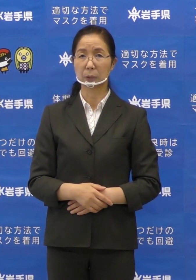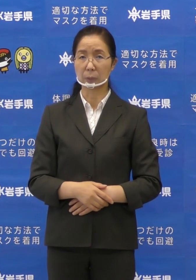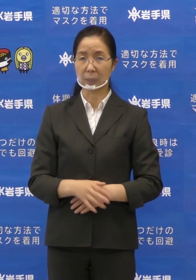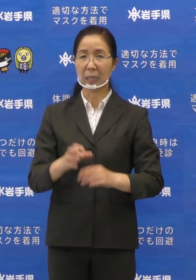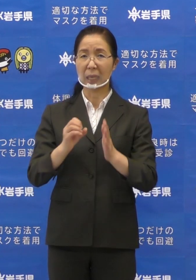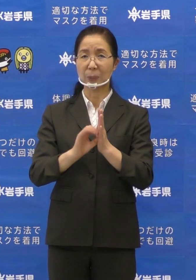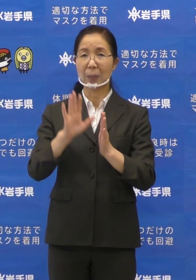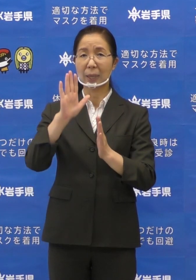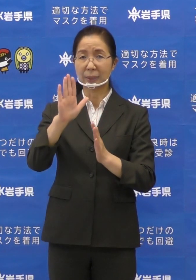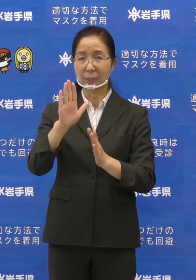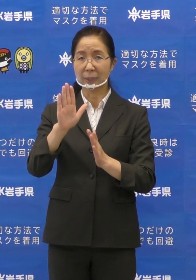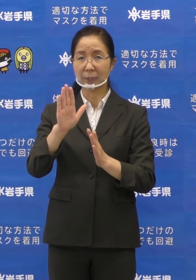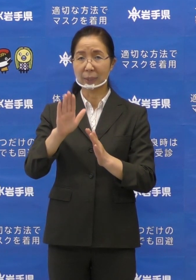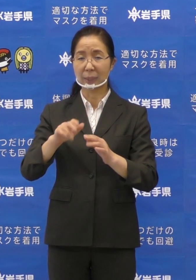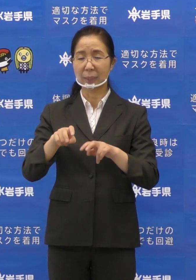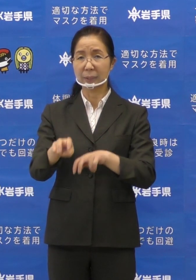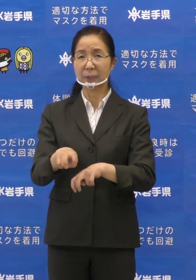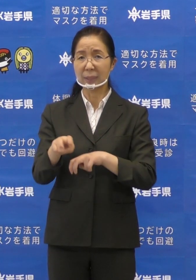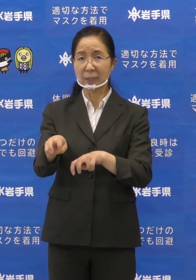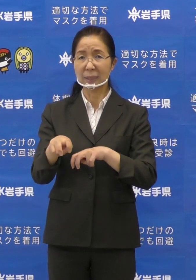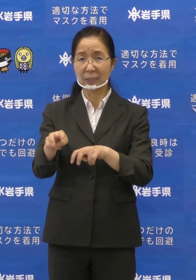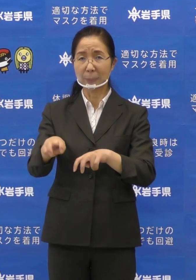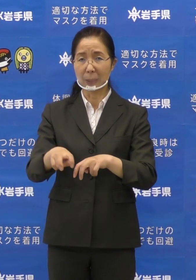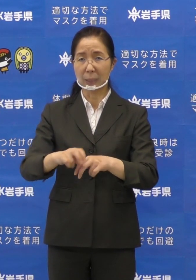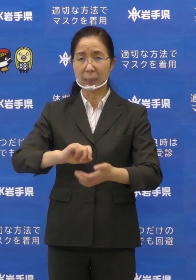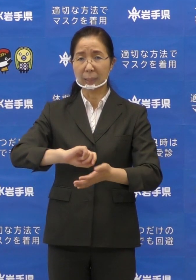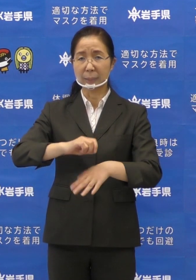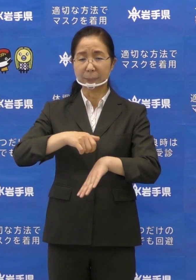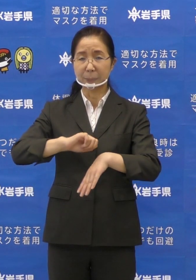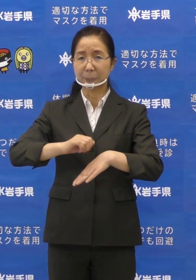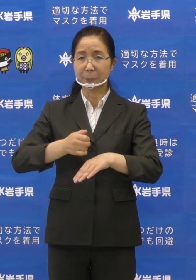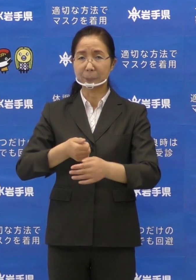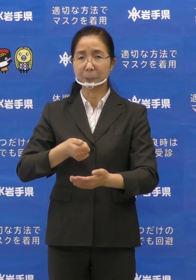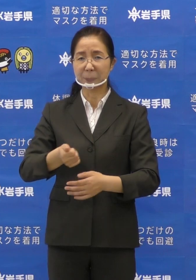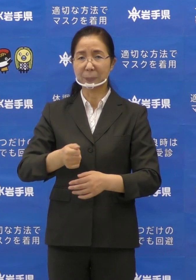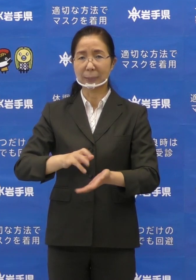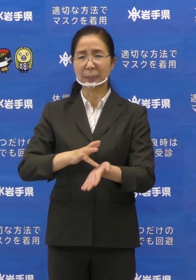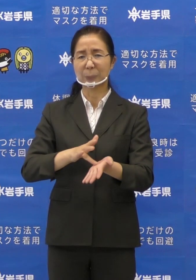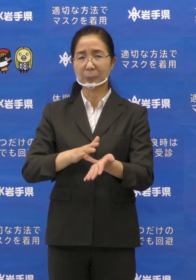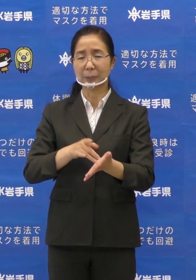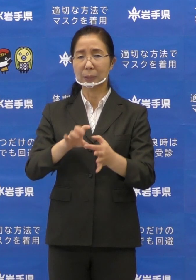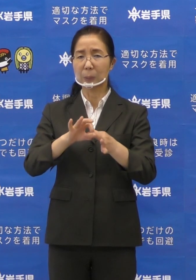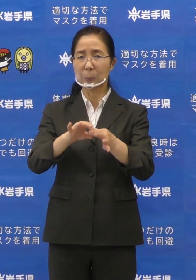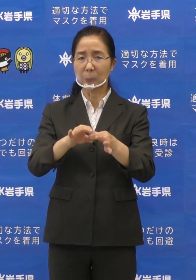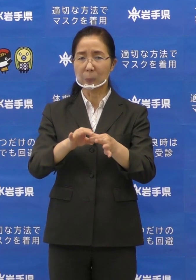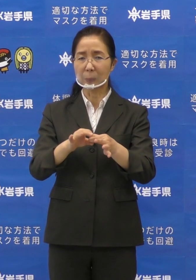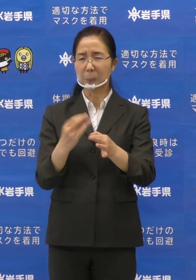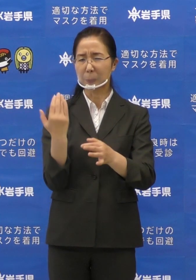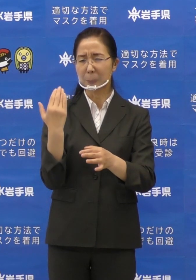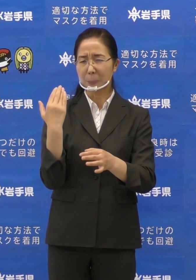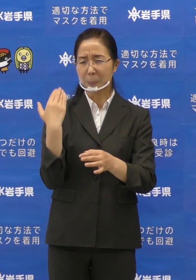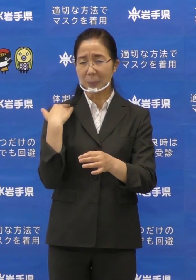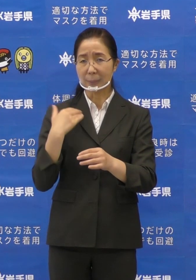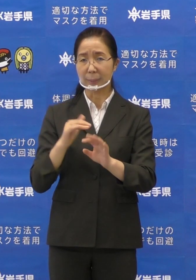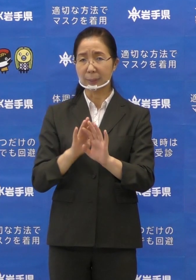馬の禁止薬物の問題だったんですけれども、昨日調教師4人の方が会見されてです